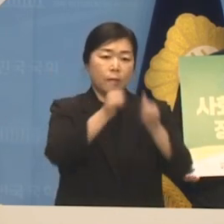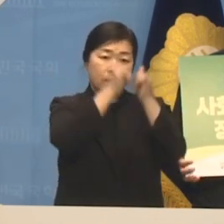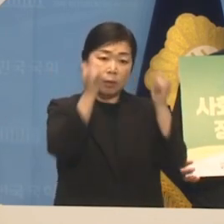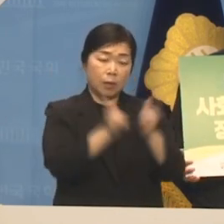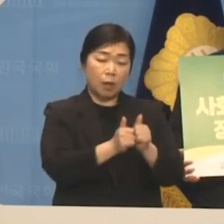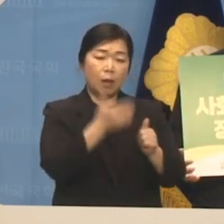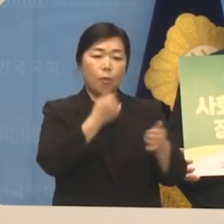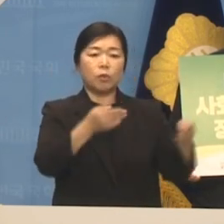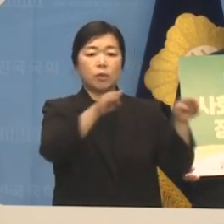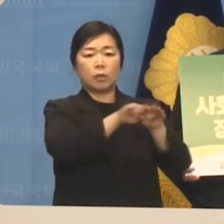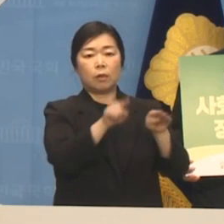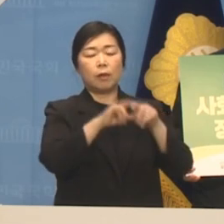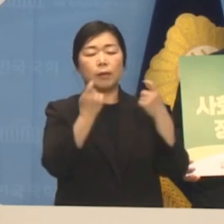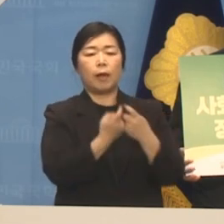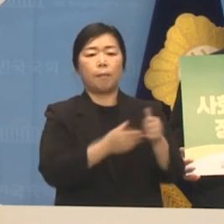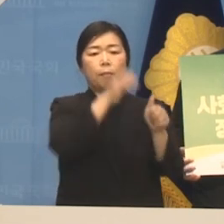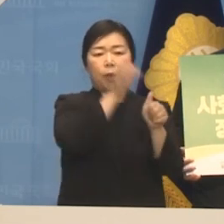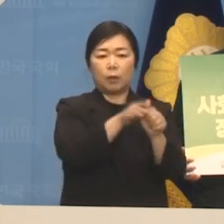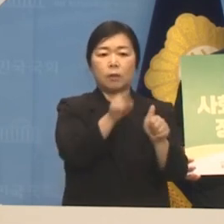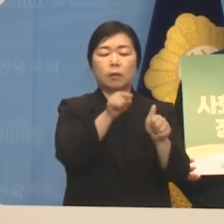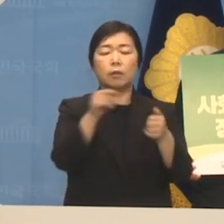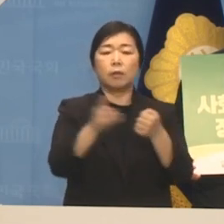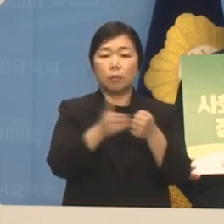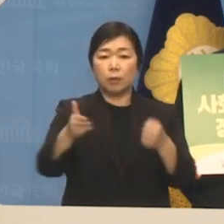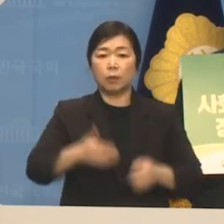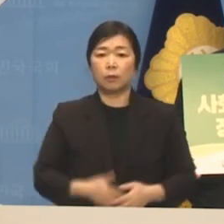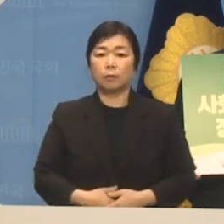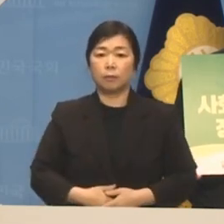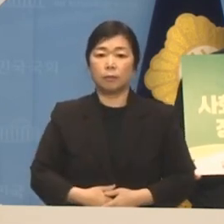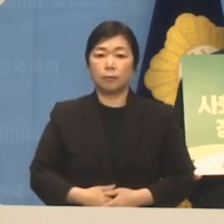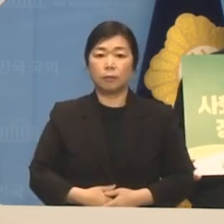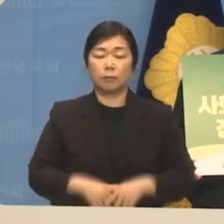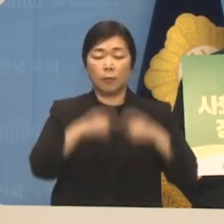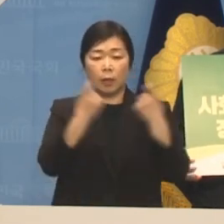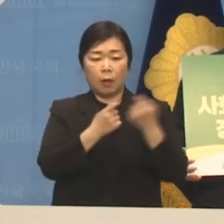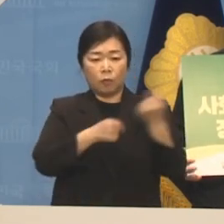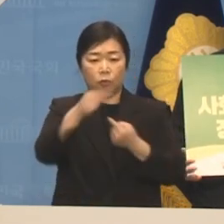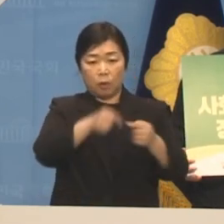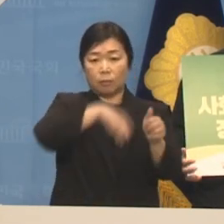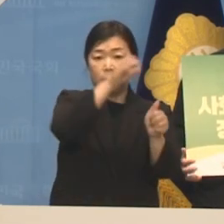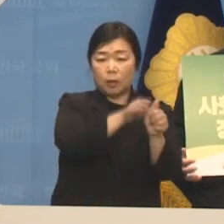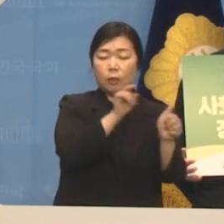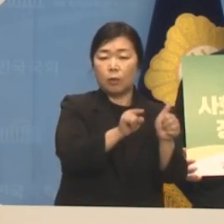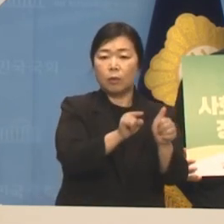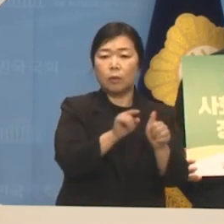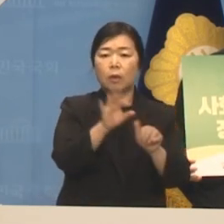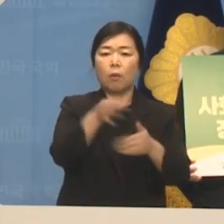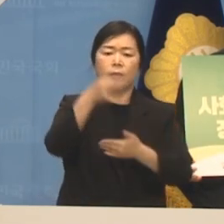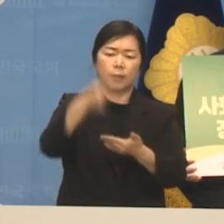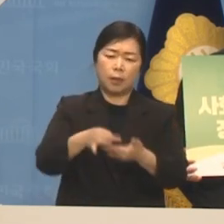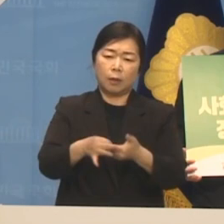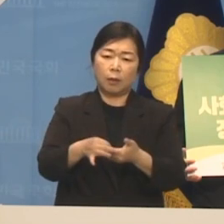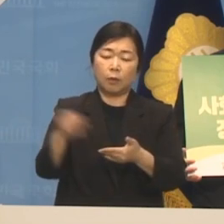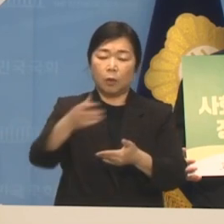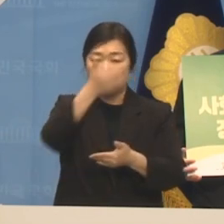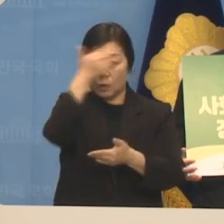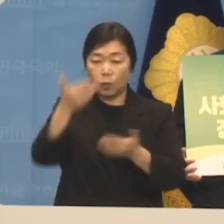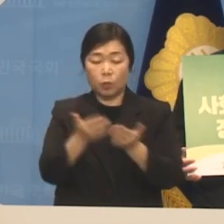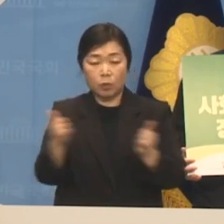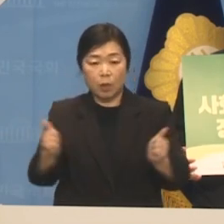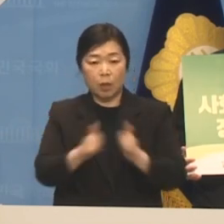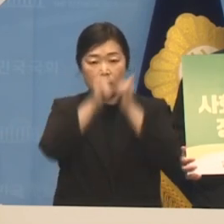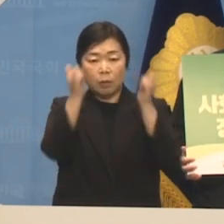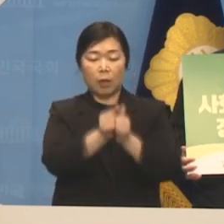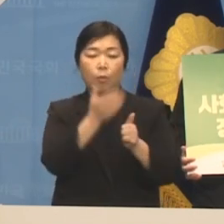시설의 민영화 정책에서 비롯됩니다. 민영화가 가져온 저임금 구조는 청년 노동자가 사회복지 시설에